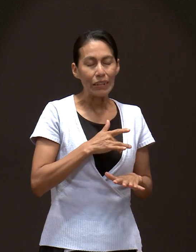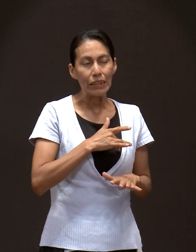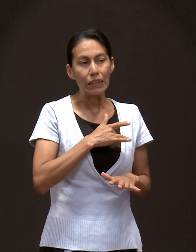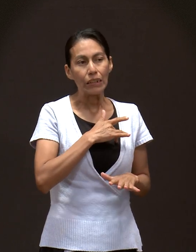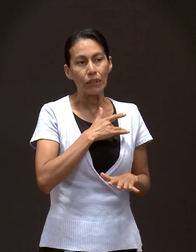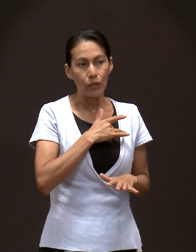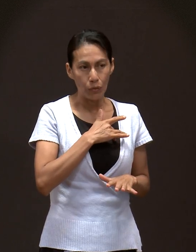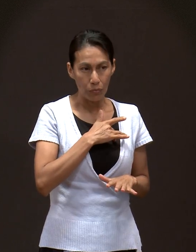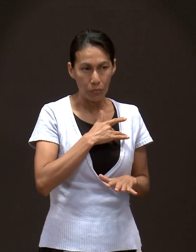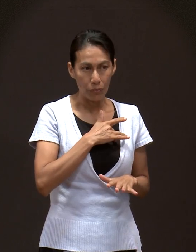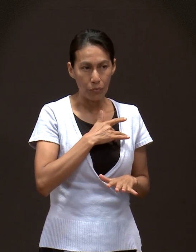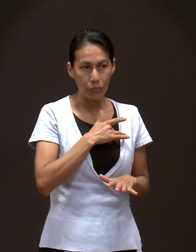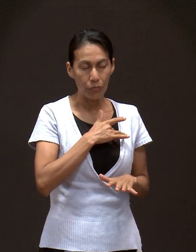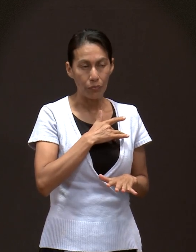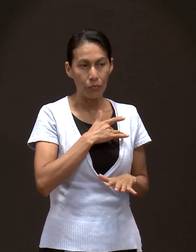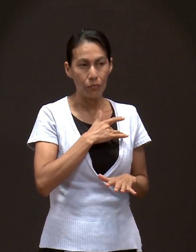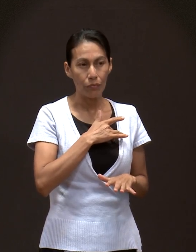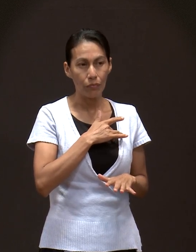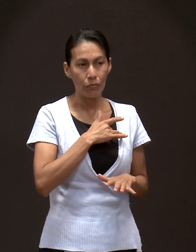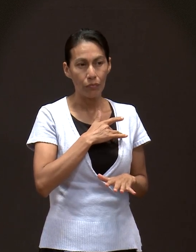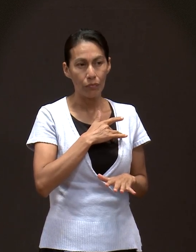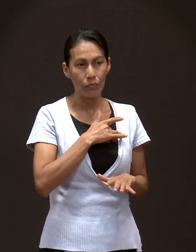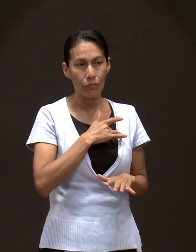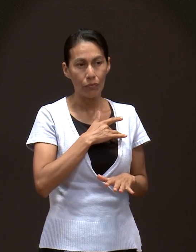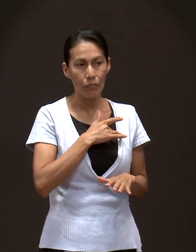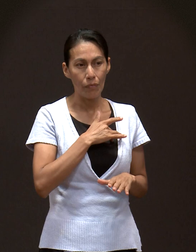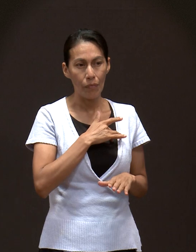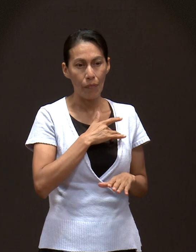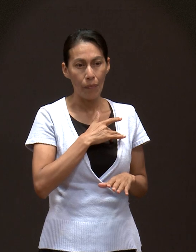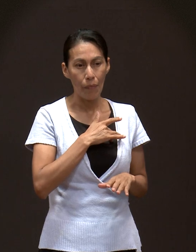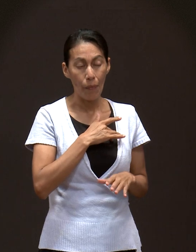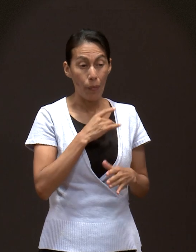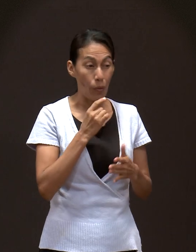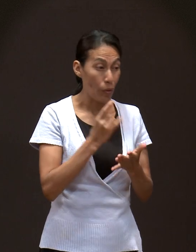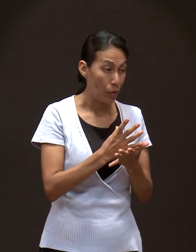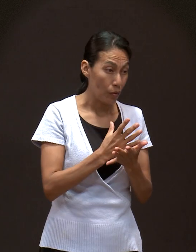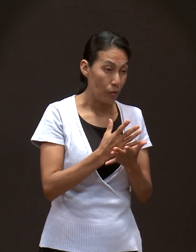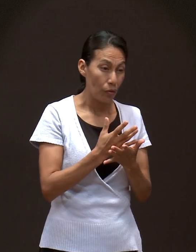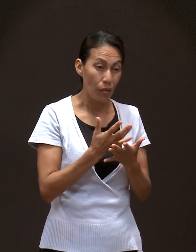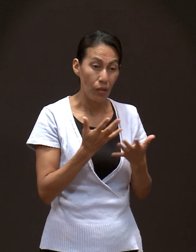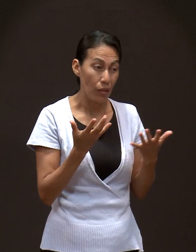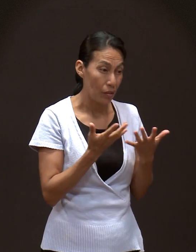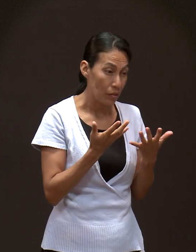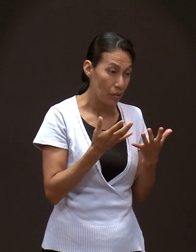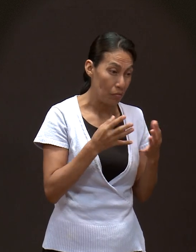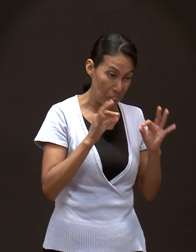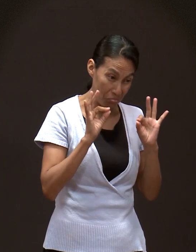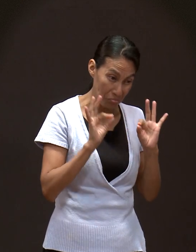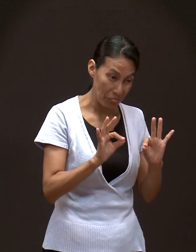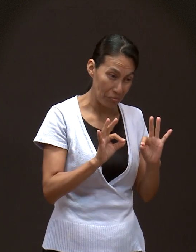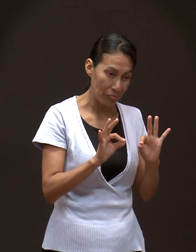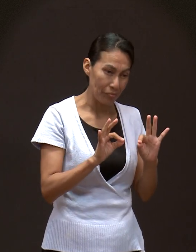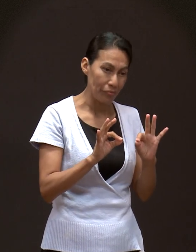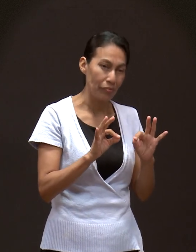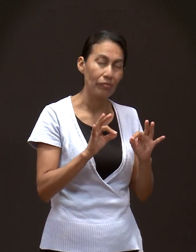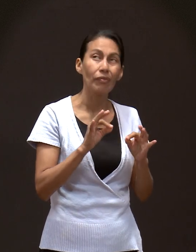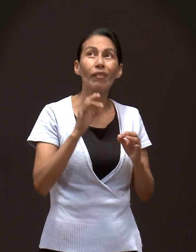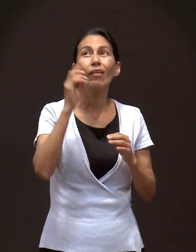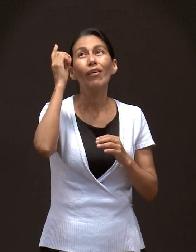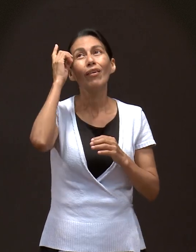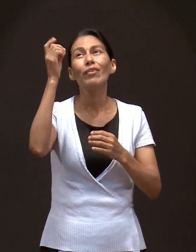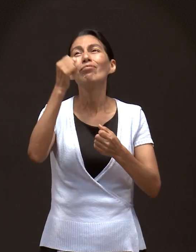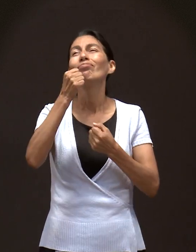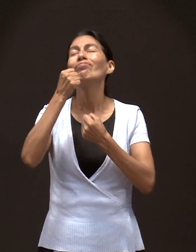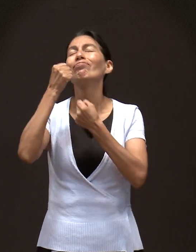siente que la única manera de poder hacer algo con éxito